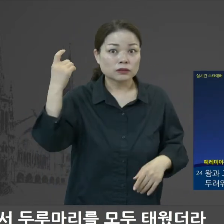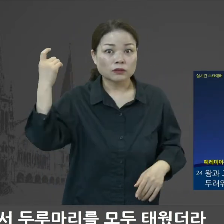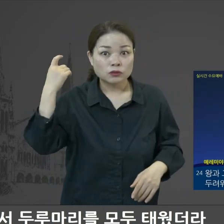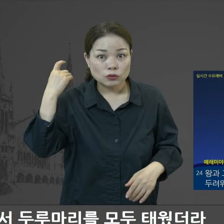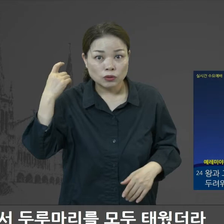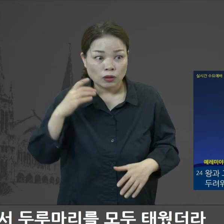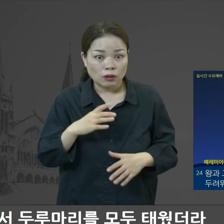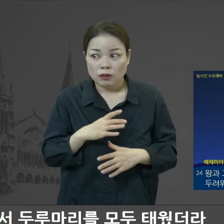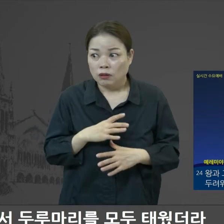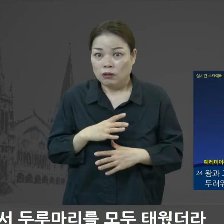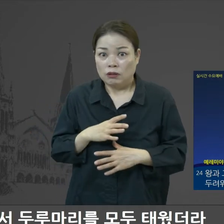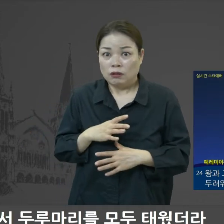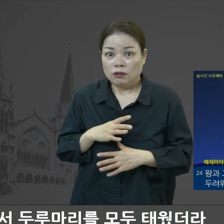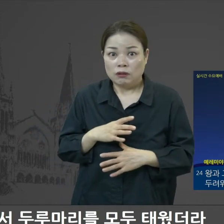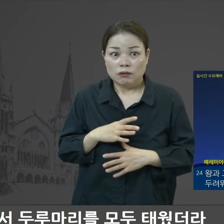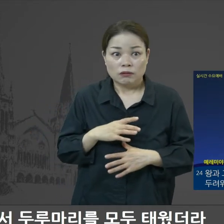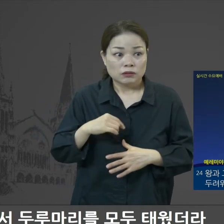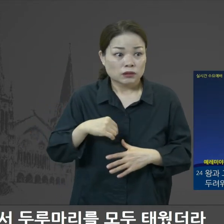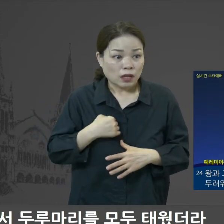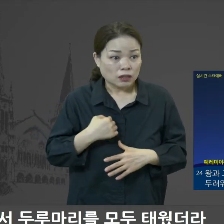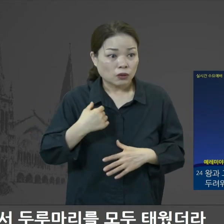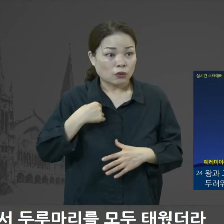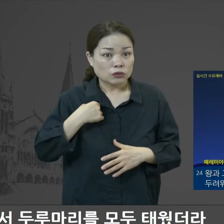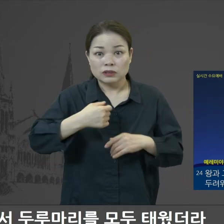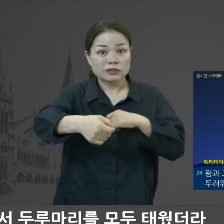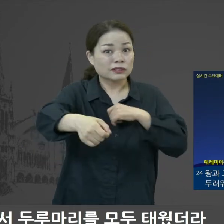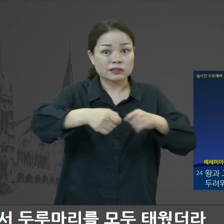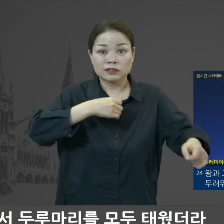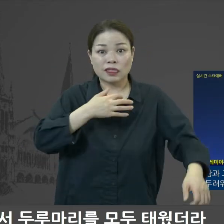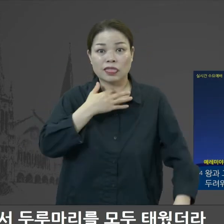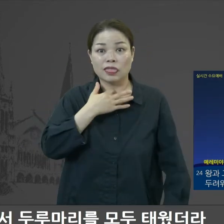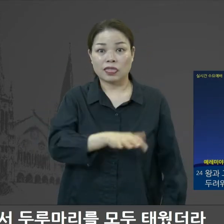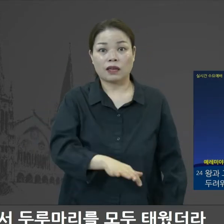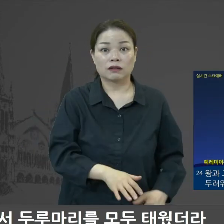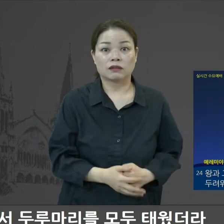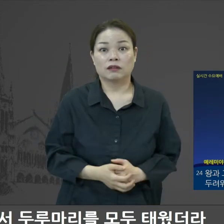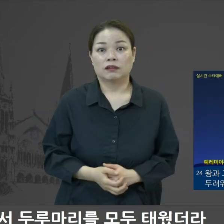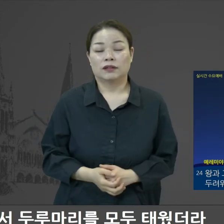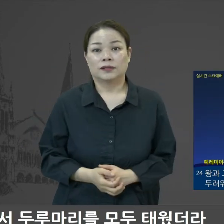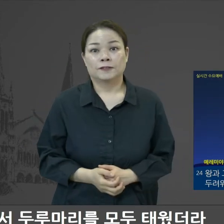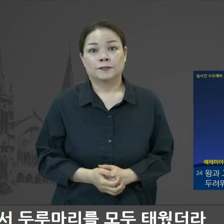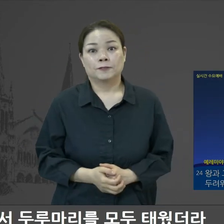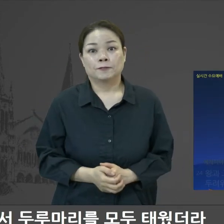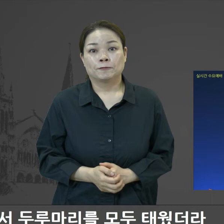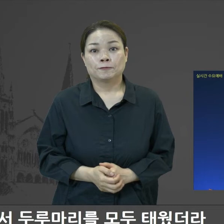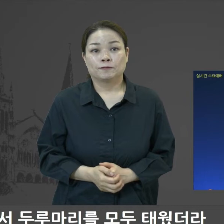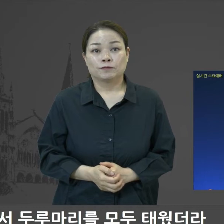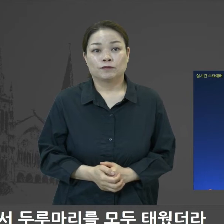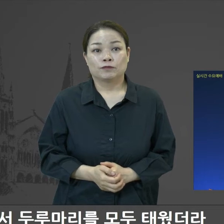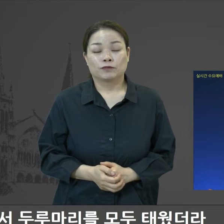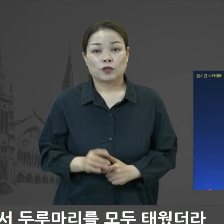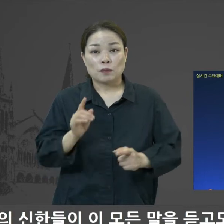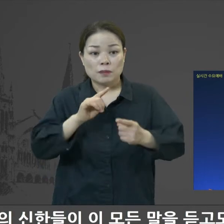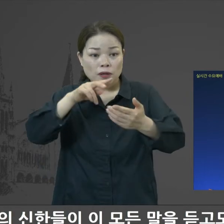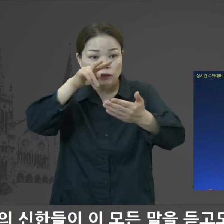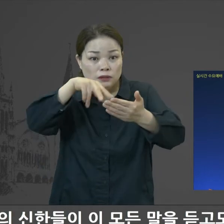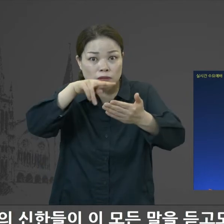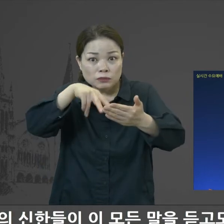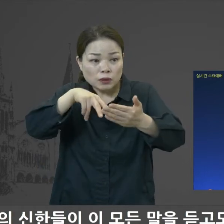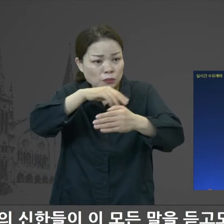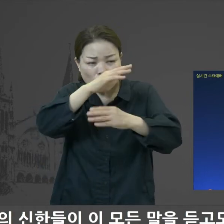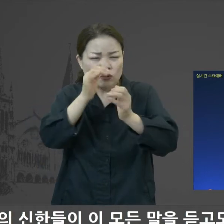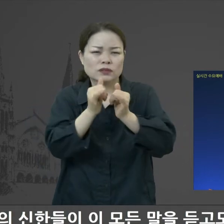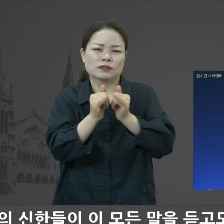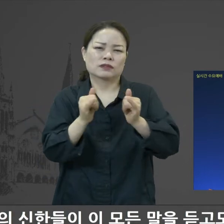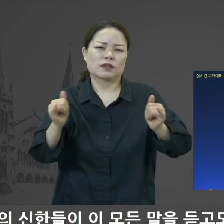듣고도 두려워하거나 자기들의 옷을 찢지 아니하였고. 말씀을 읽는다고